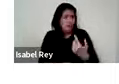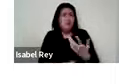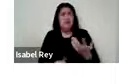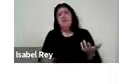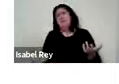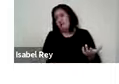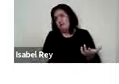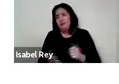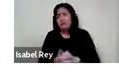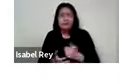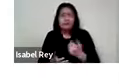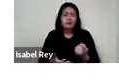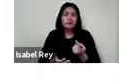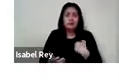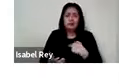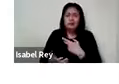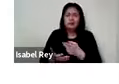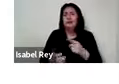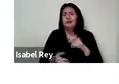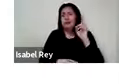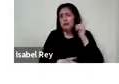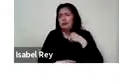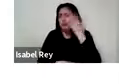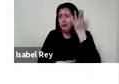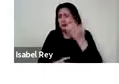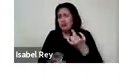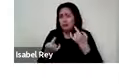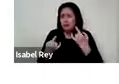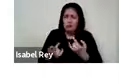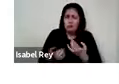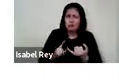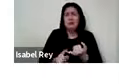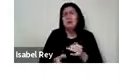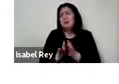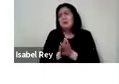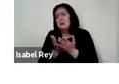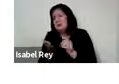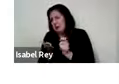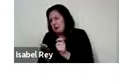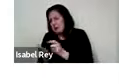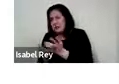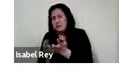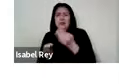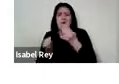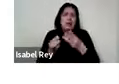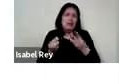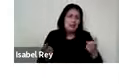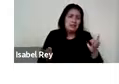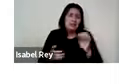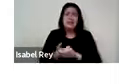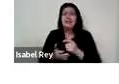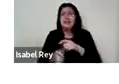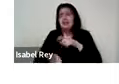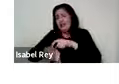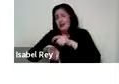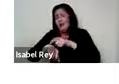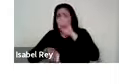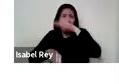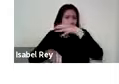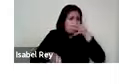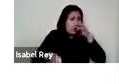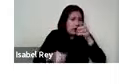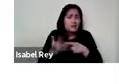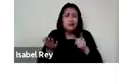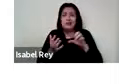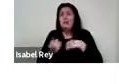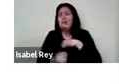solamente nosotros decidimos como profesores. El uniforme, el cuaderno, los materiales, los horarios, qué es lo que